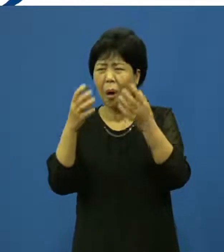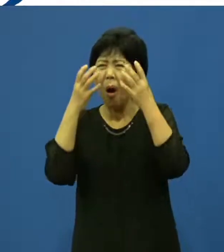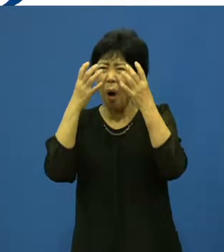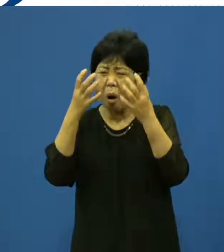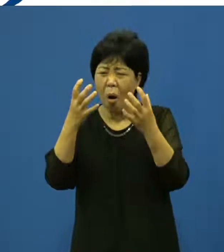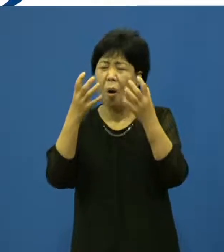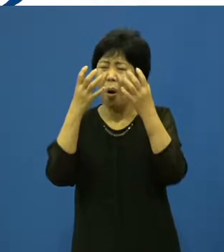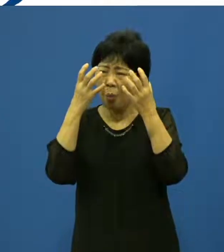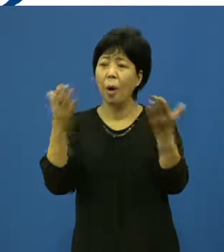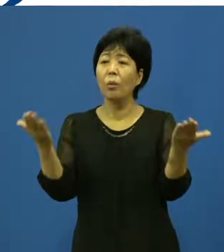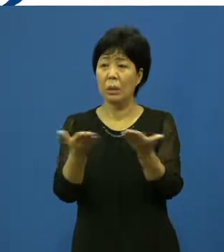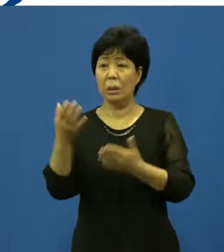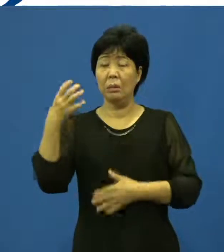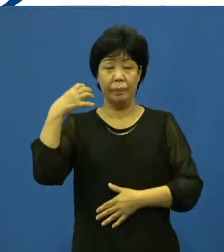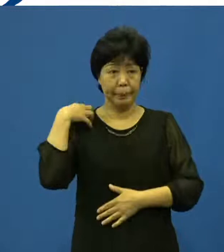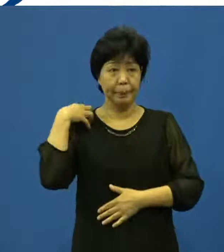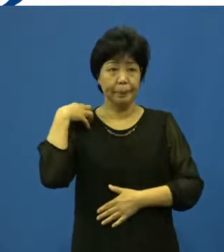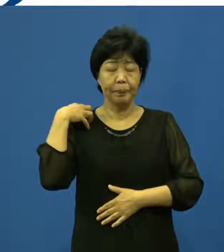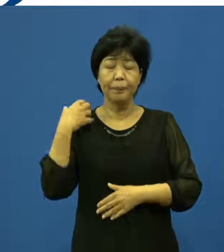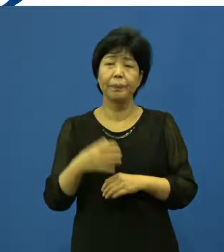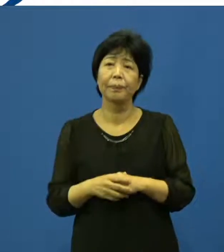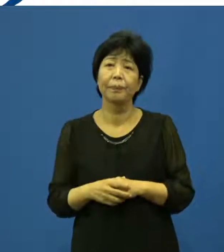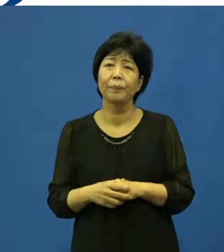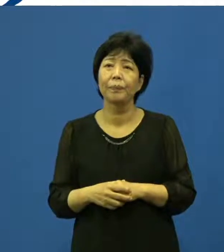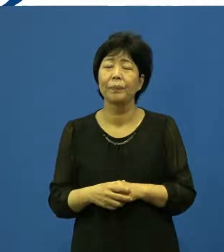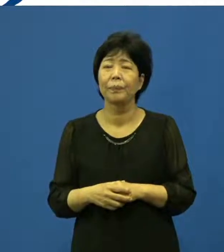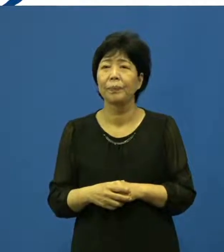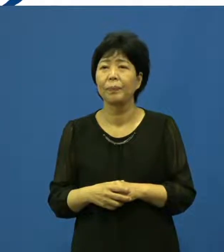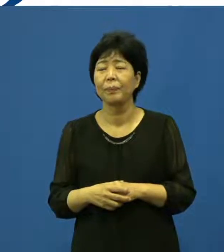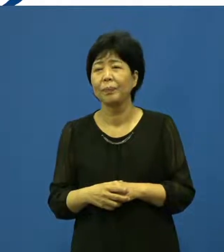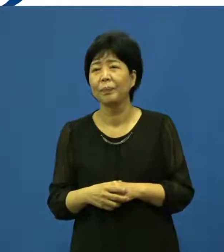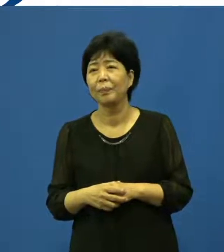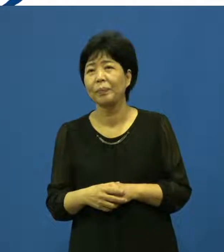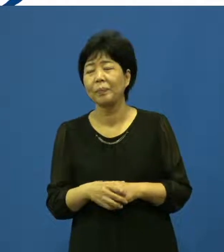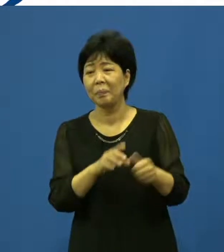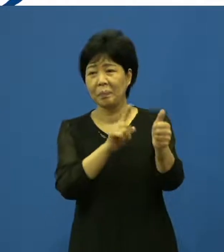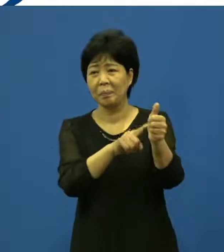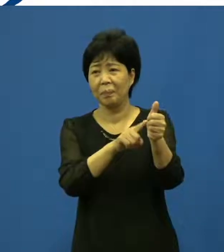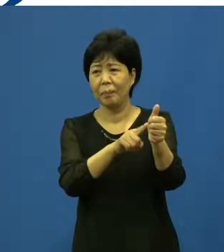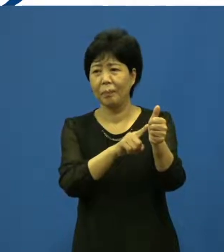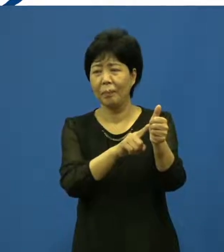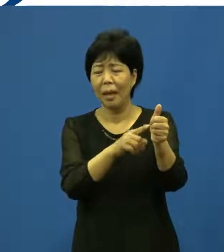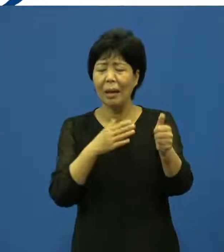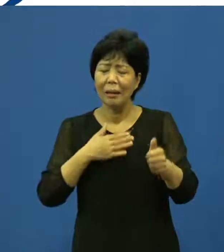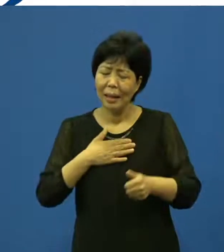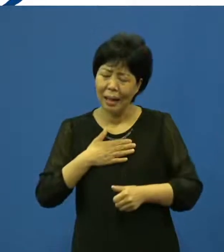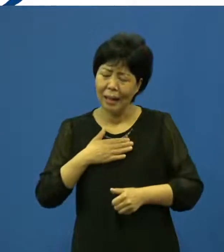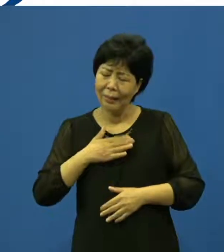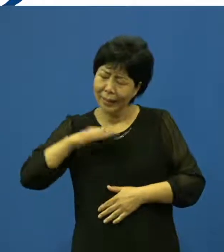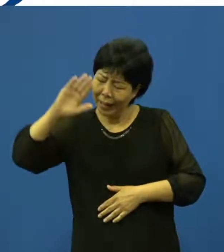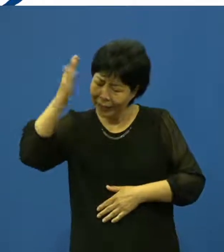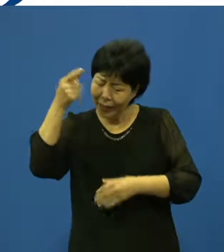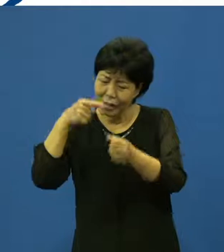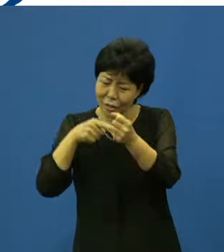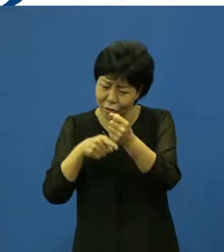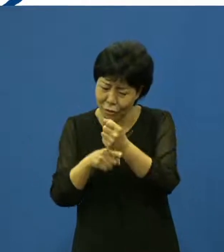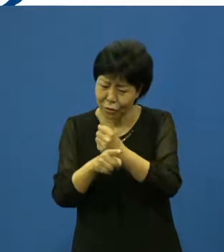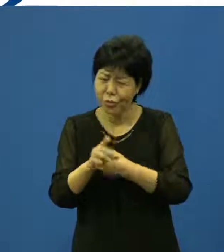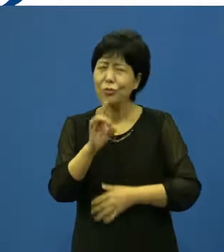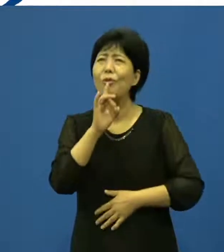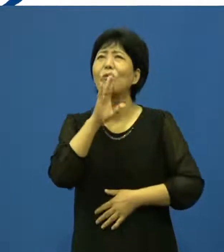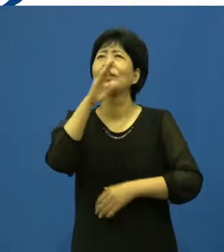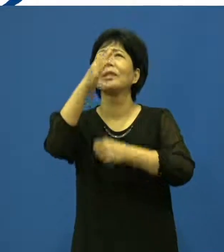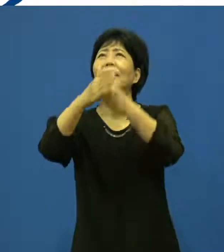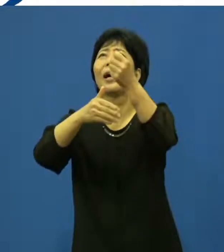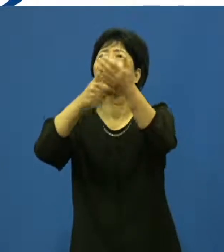또 사역들을 보면 엄청나죠. 그거는 나의 나 된 것은 하나님의 은혜입니다. 딱 한마디로 요약을 하는